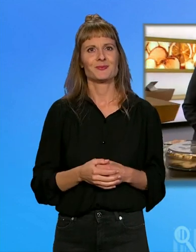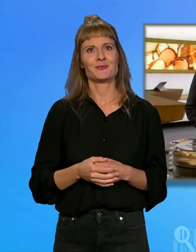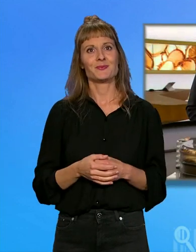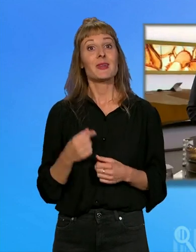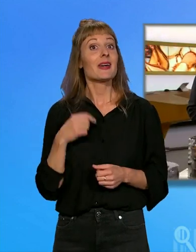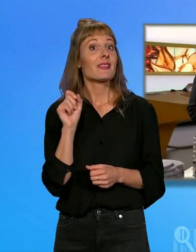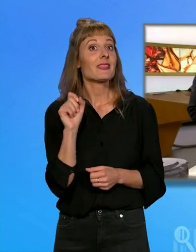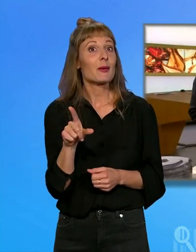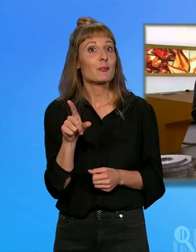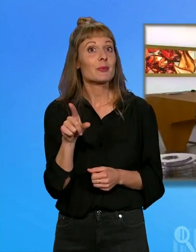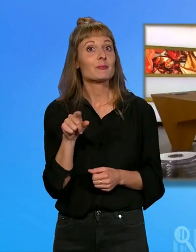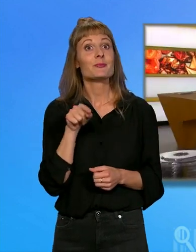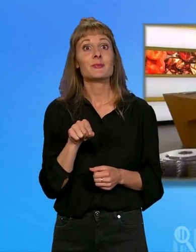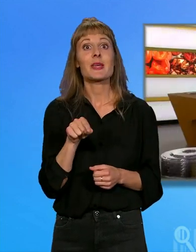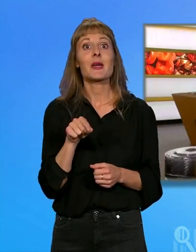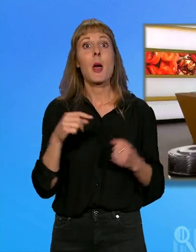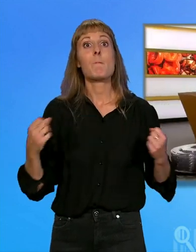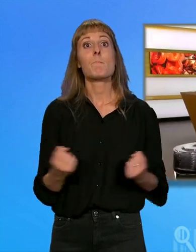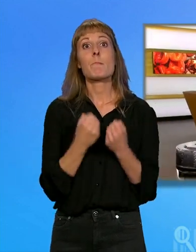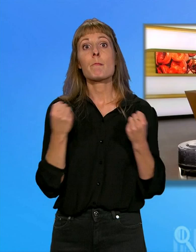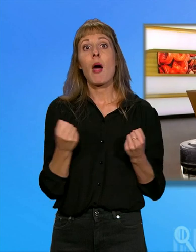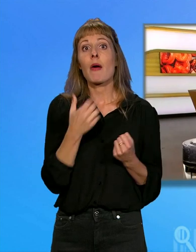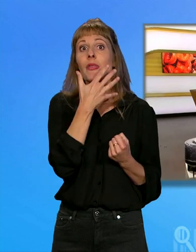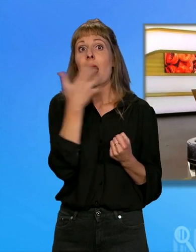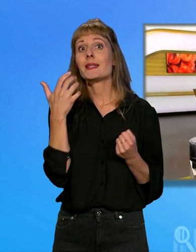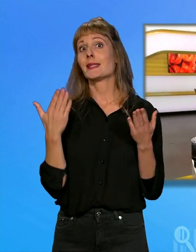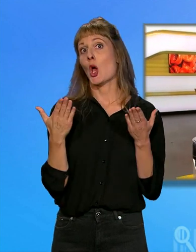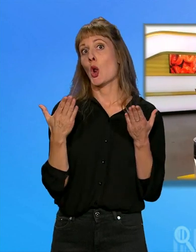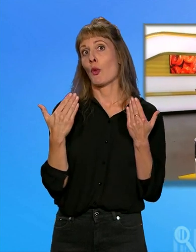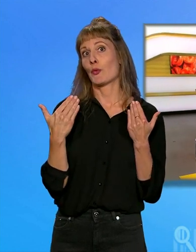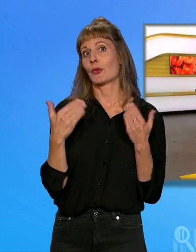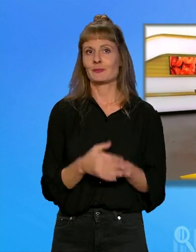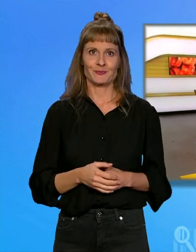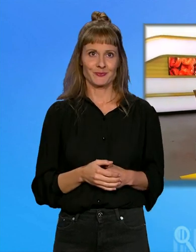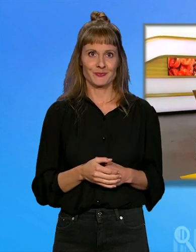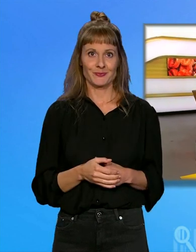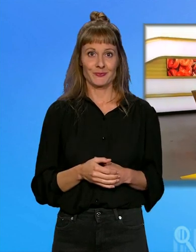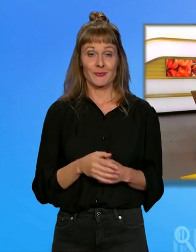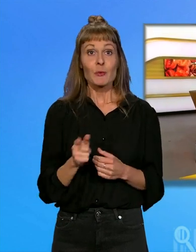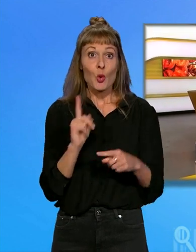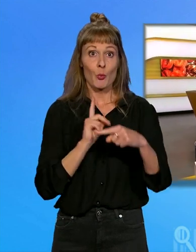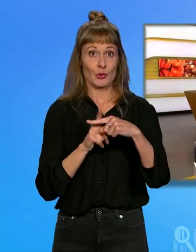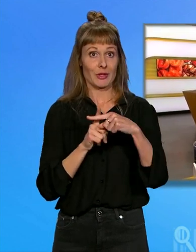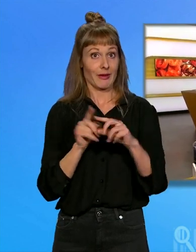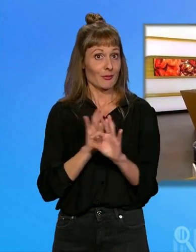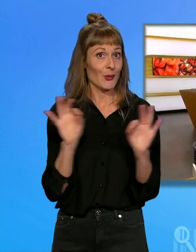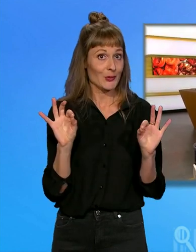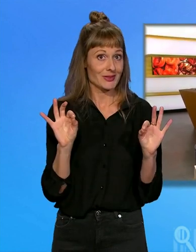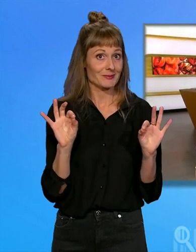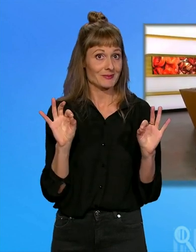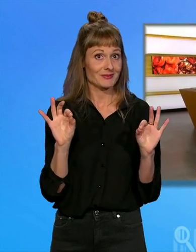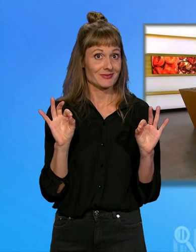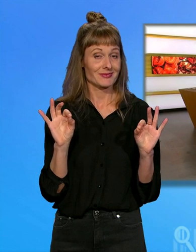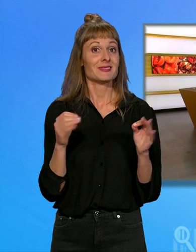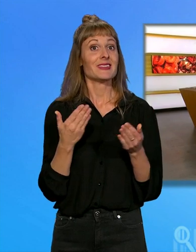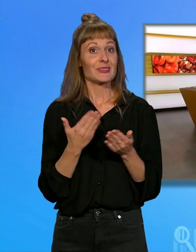sie produzieren hauptsächlich heisse Luft. Aber das ist hier in diesem konkreten Fall keine Kritik, sondern Existenzberechtigung